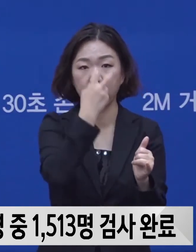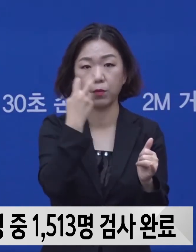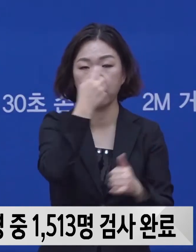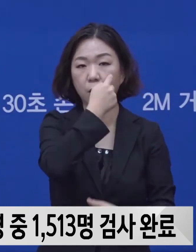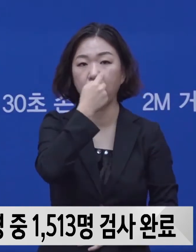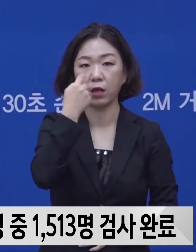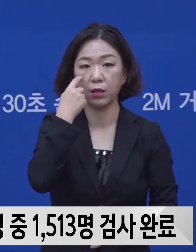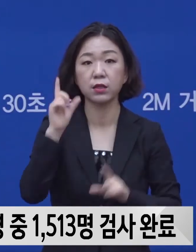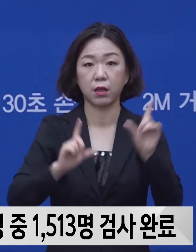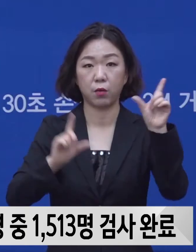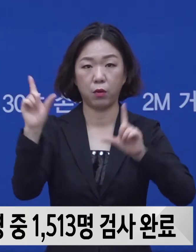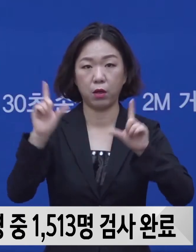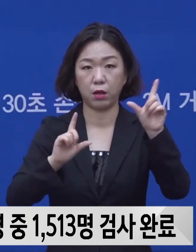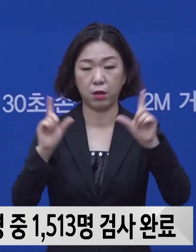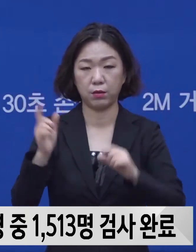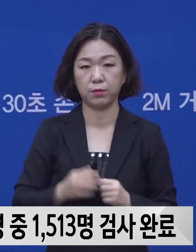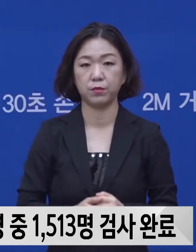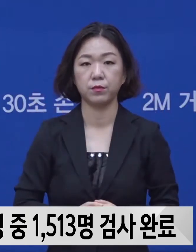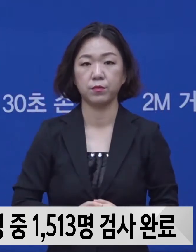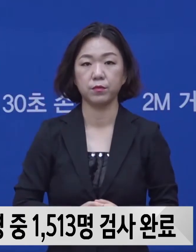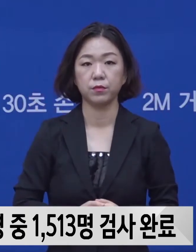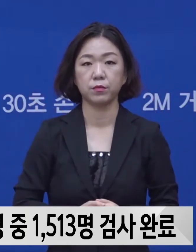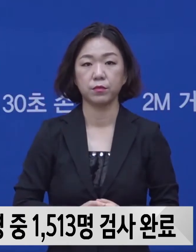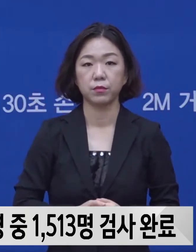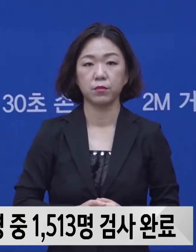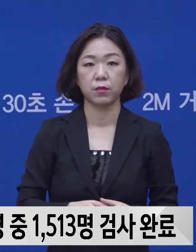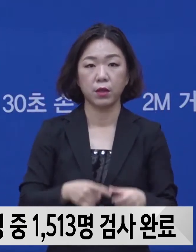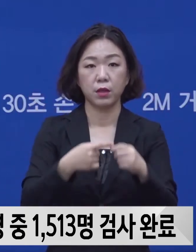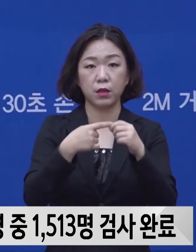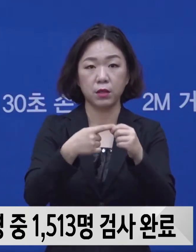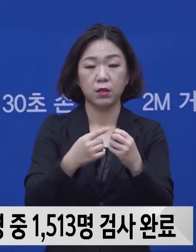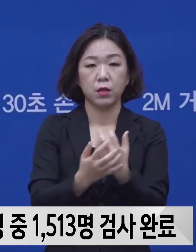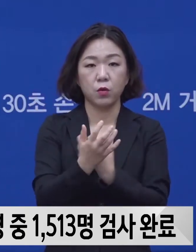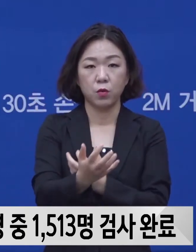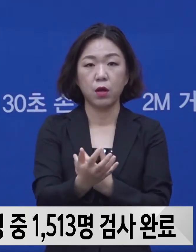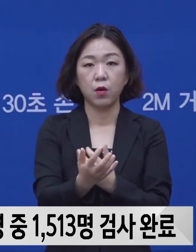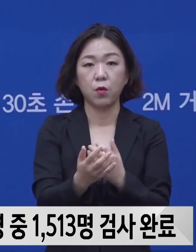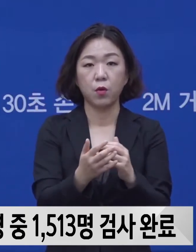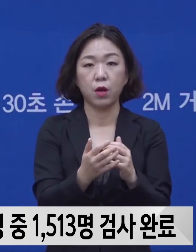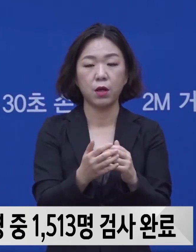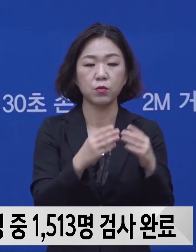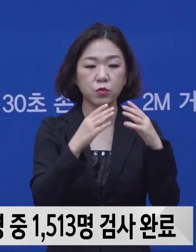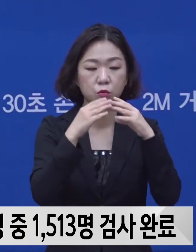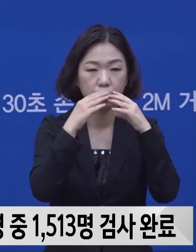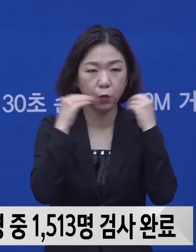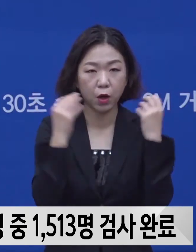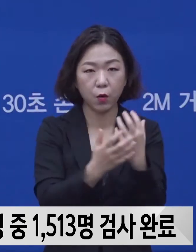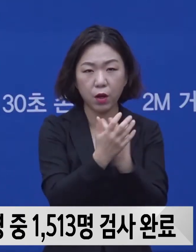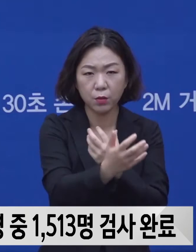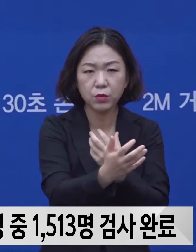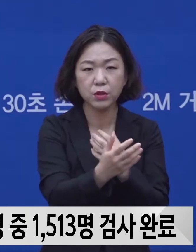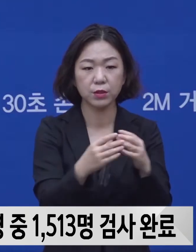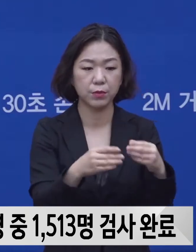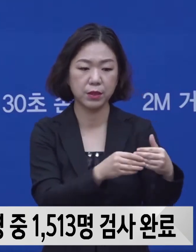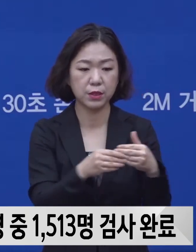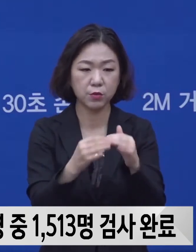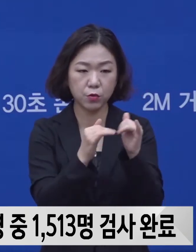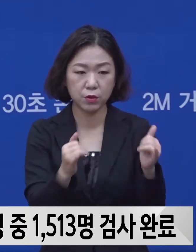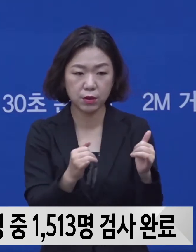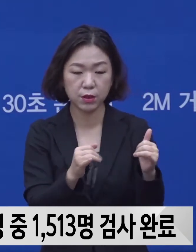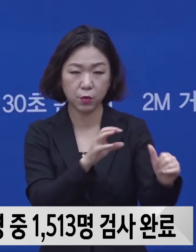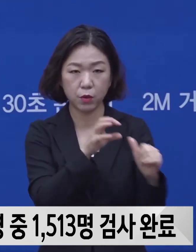확인 현황입니다. 첫째, 우리 시는 광화문 집회 인솔자를 통해 파악된 진단 검사 현황은 총